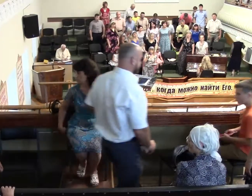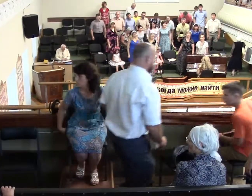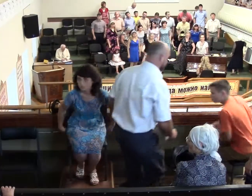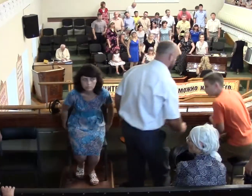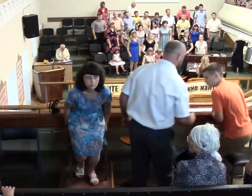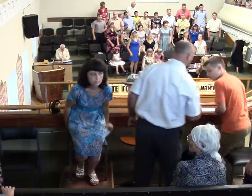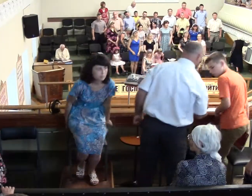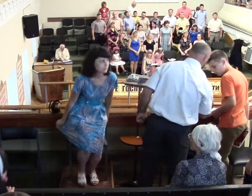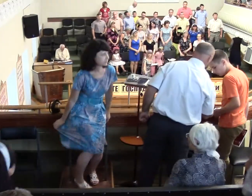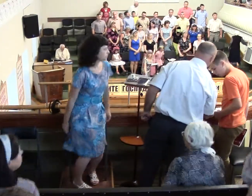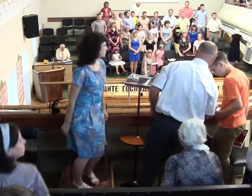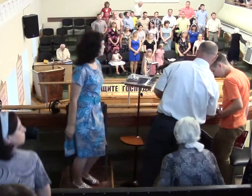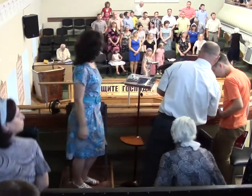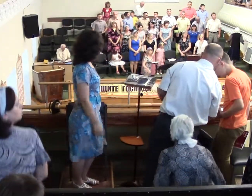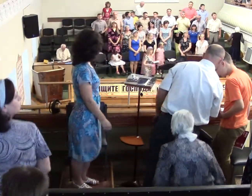1, 4, 5, 6.